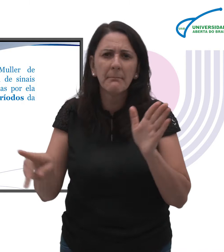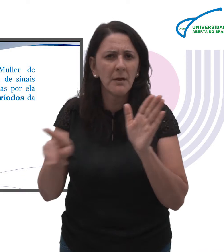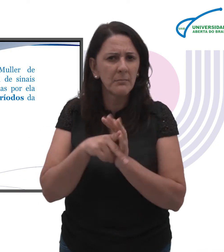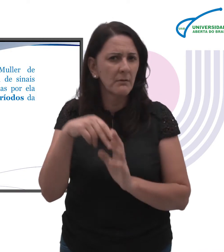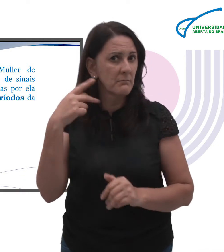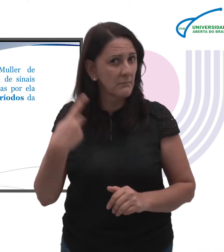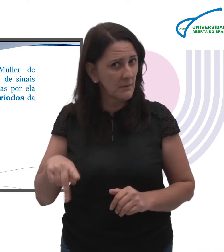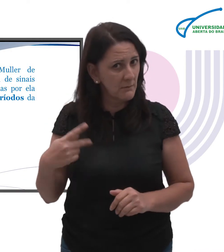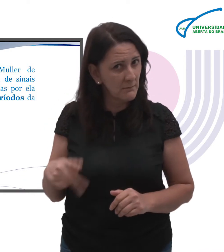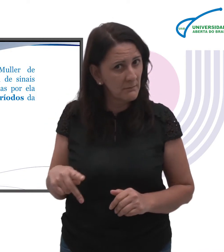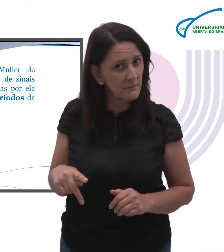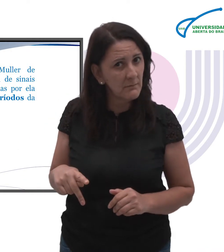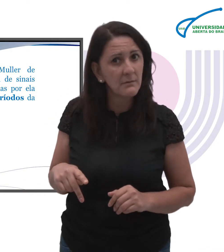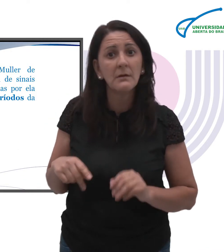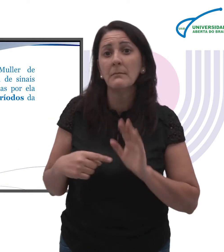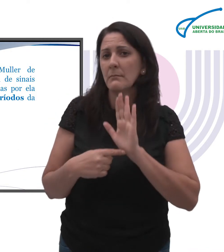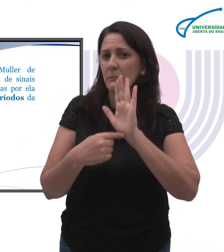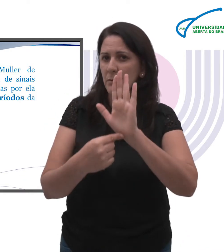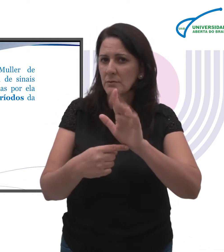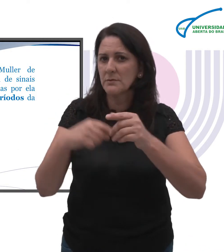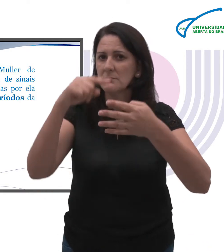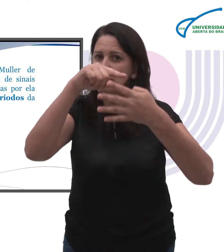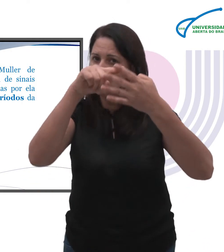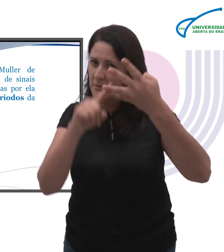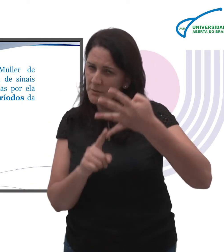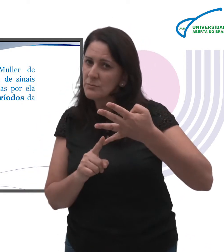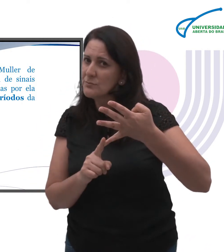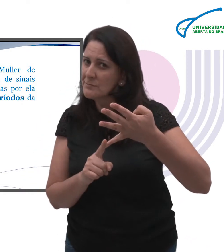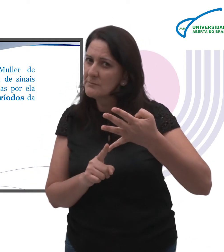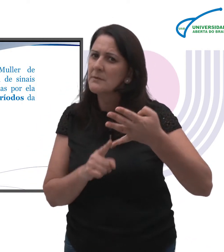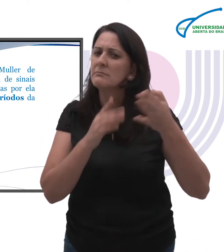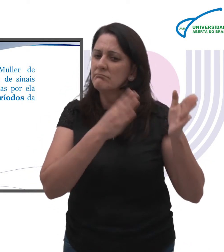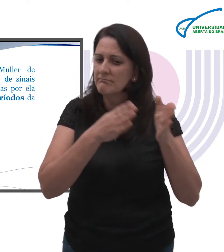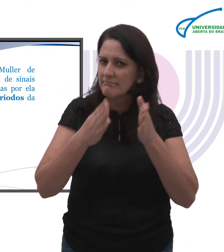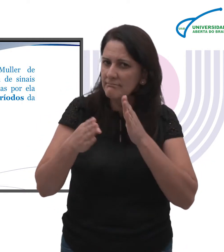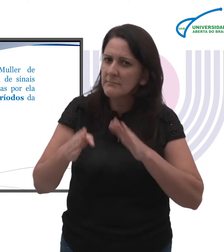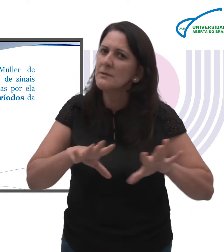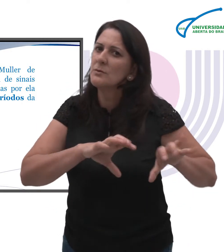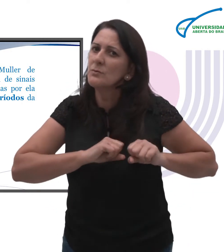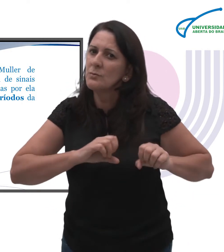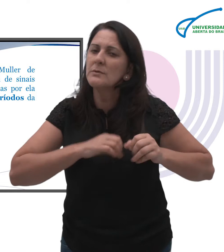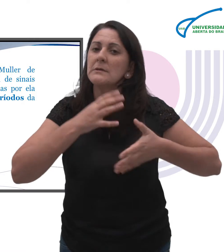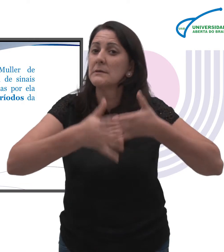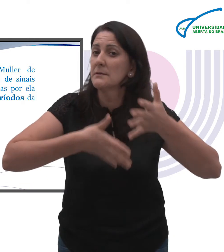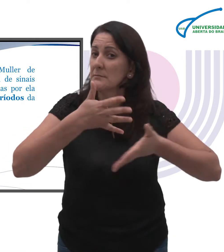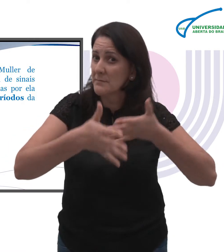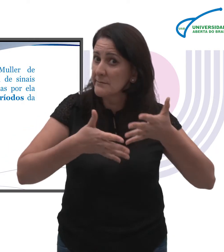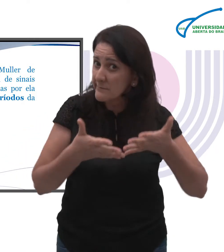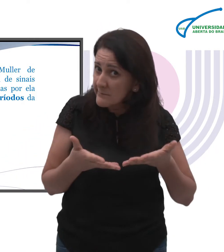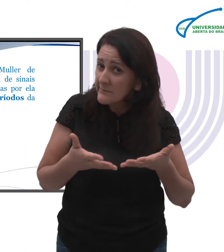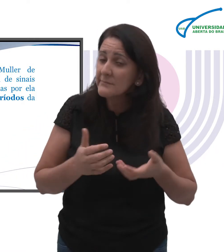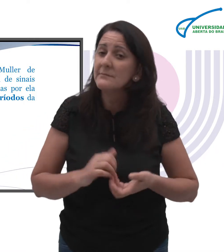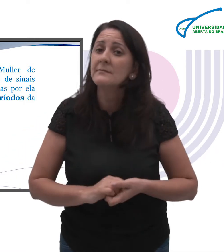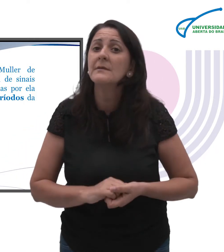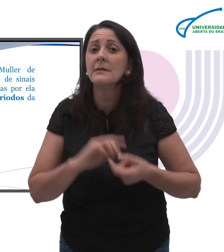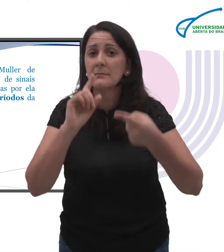sinais americana e em pesquisas realizadas por ela mesma, apresenta basicamente